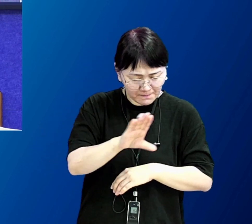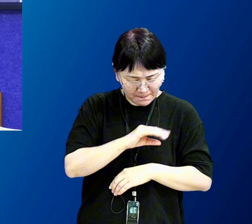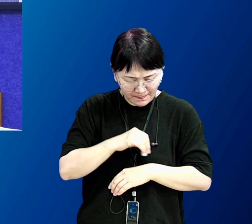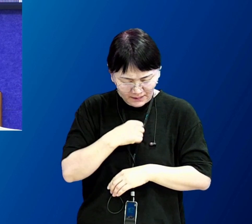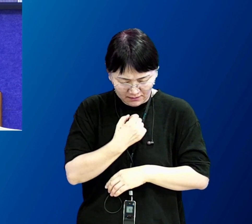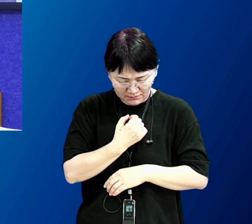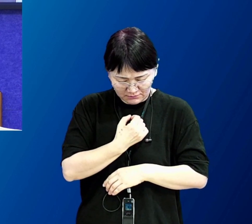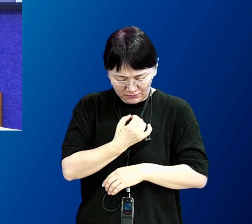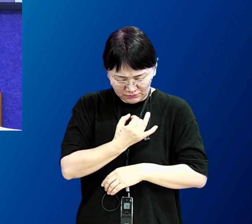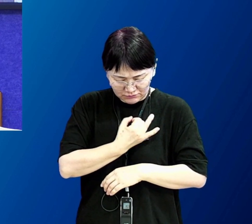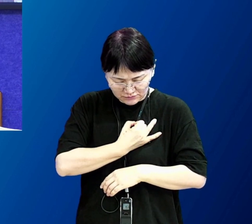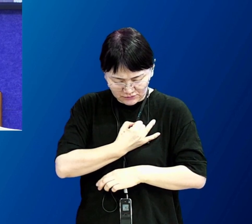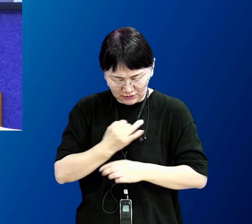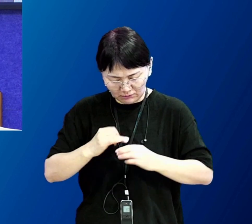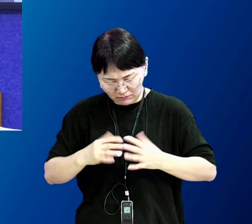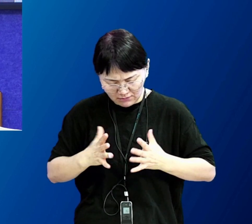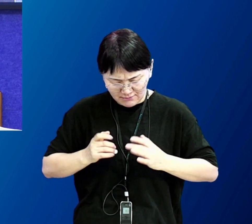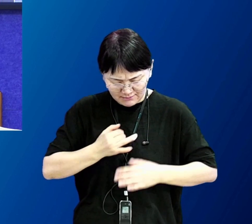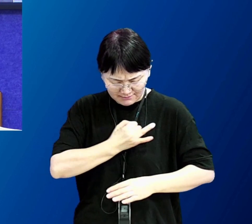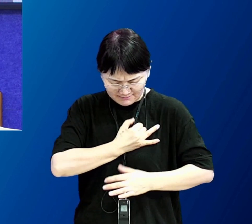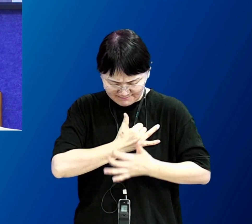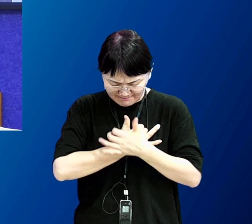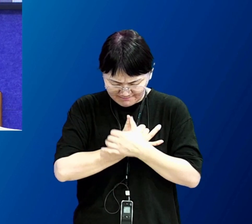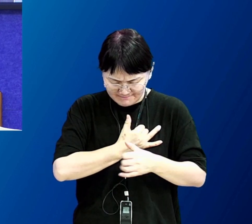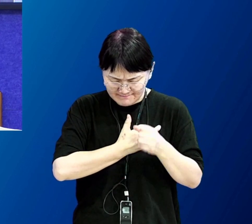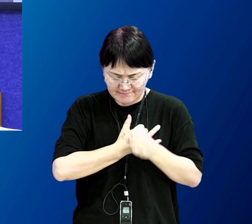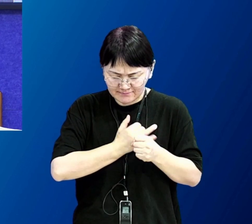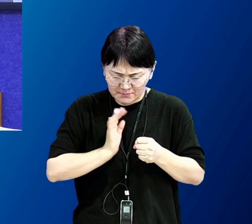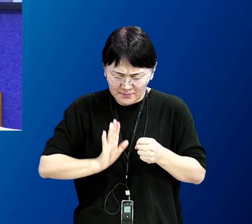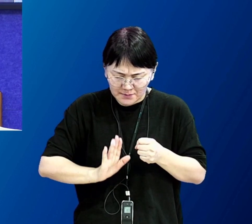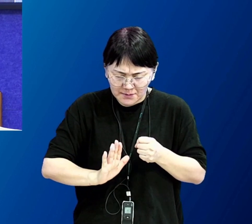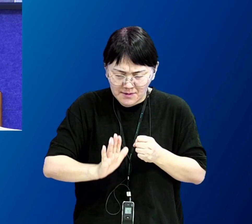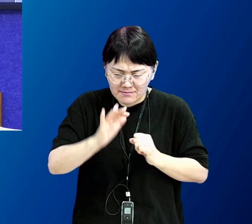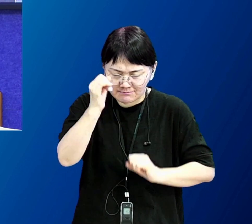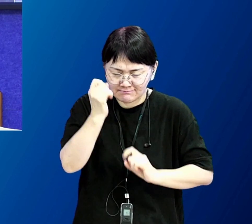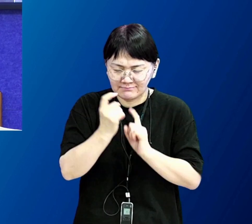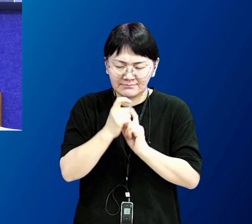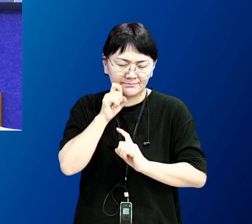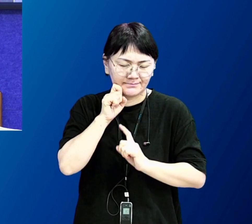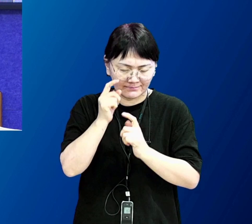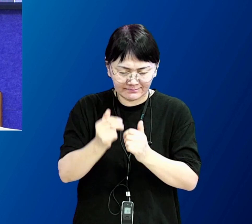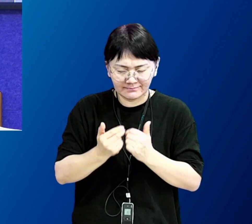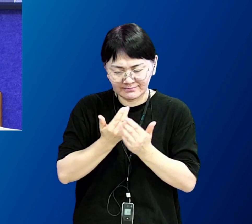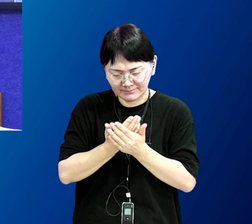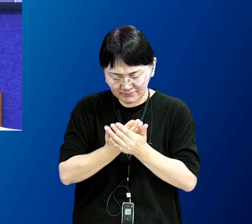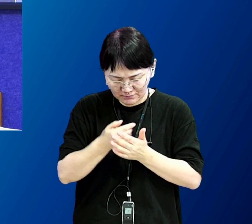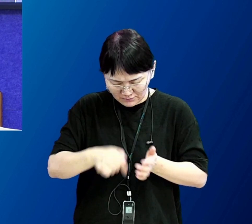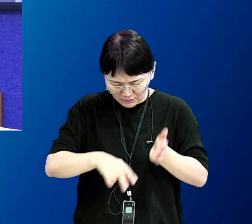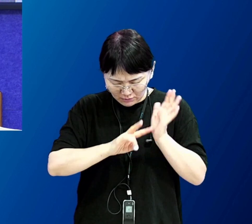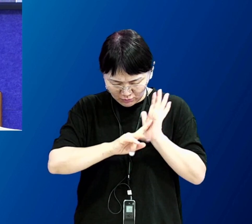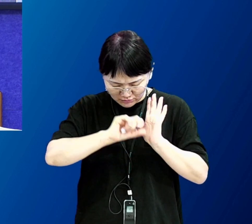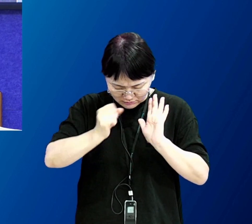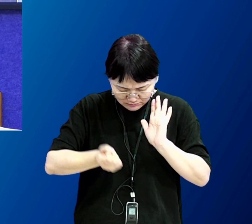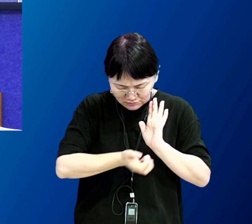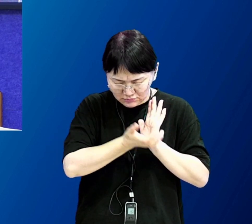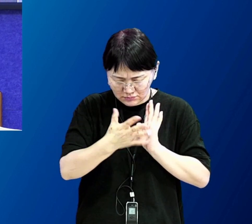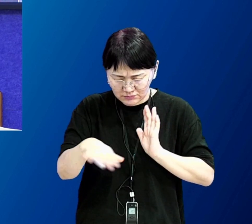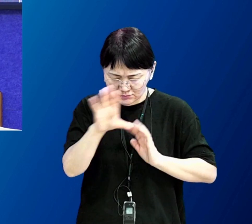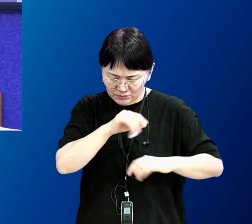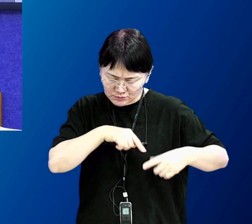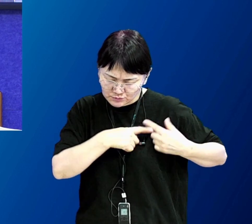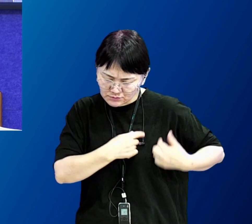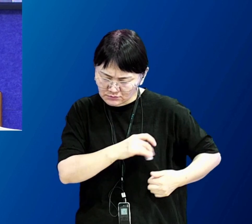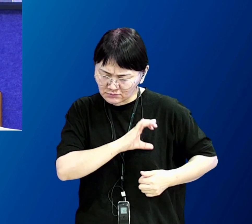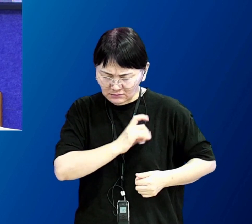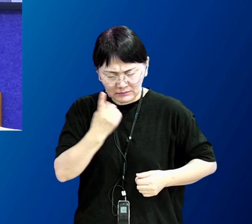бат цахан амьдарч чадхад та тусалж өгөхийг хүсэж байна. Өнөөдөр ч үгээр дамжуулан бид өхний зүрх сэтгэл